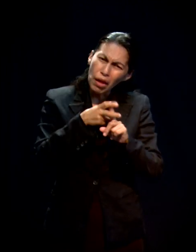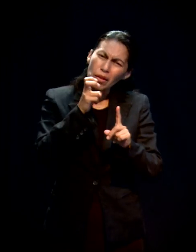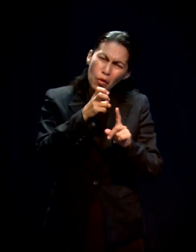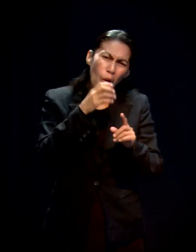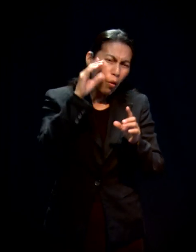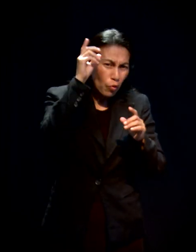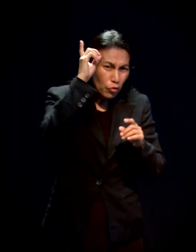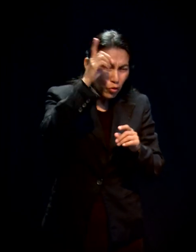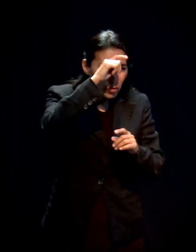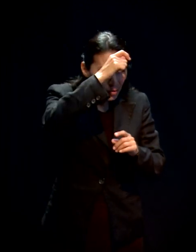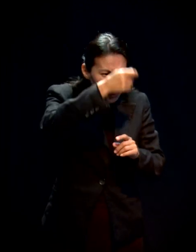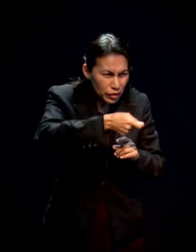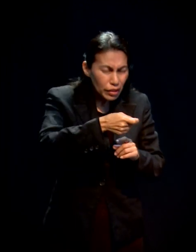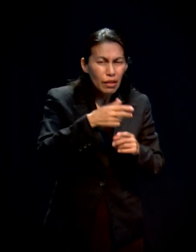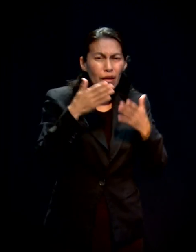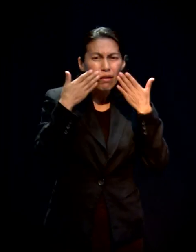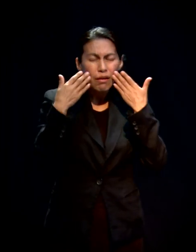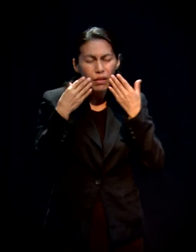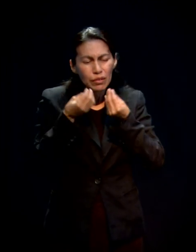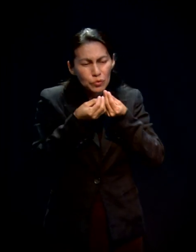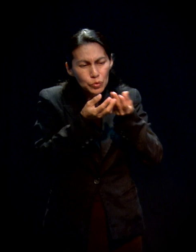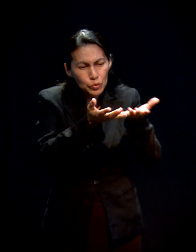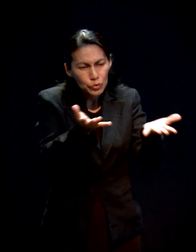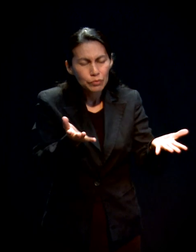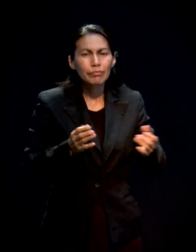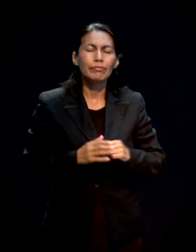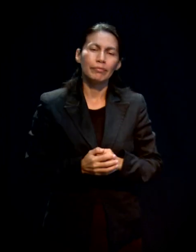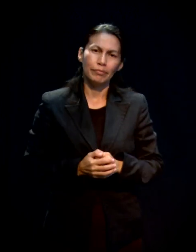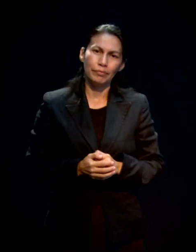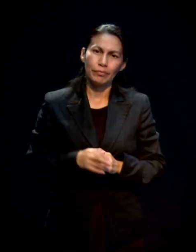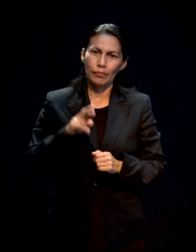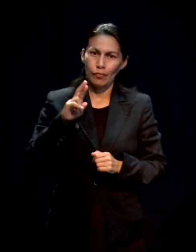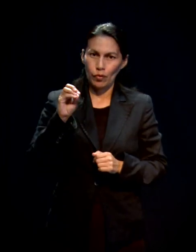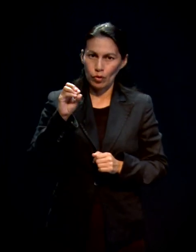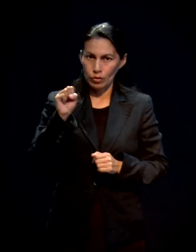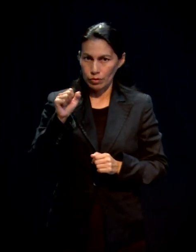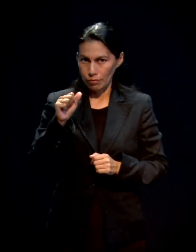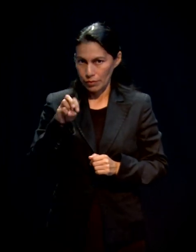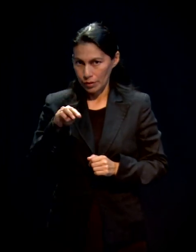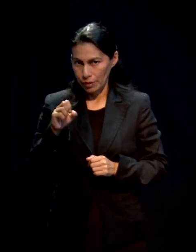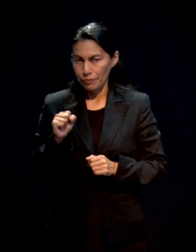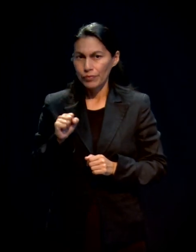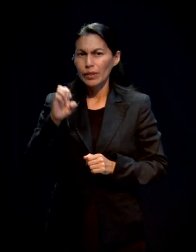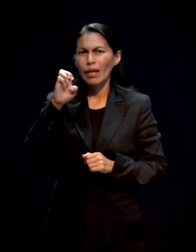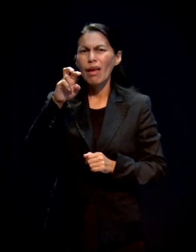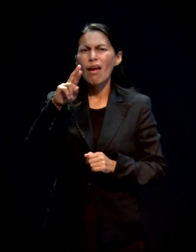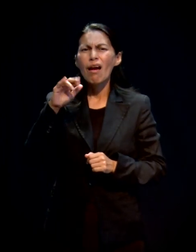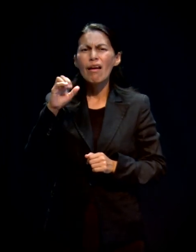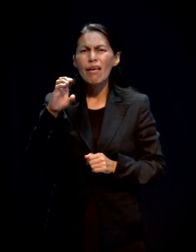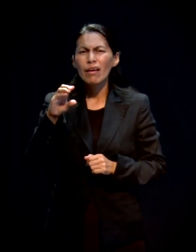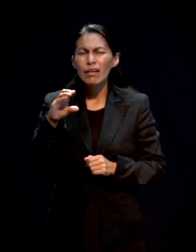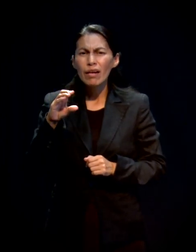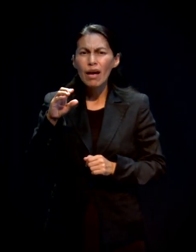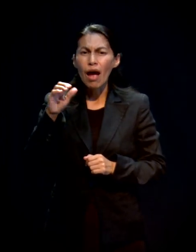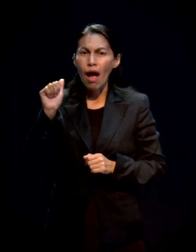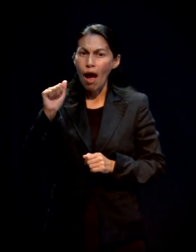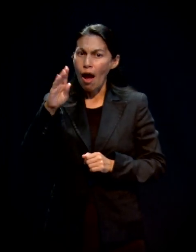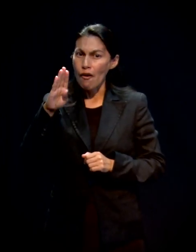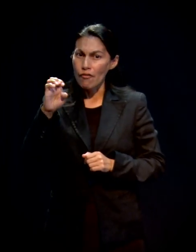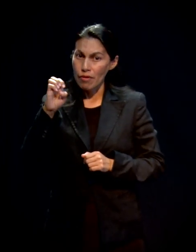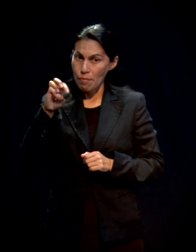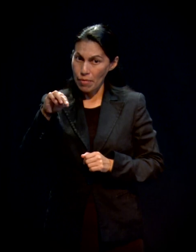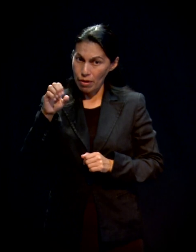dios manifieste su gracia rosamaría de abimael les agradecería si pudieran orar por mí desde luego